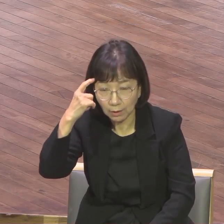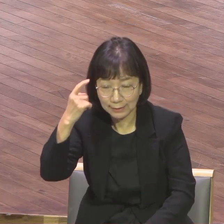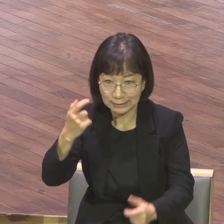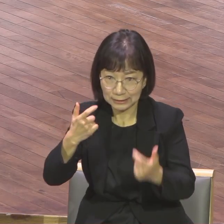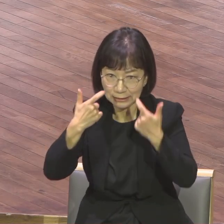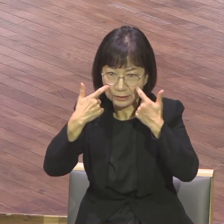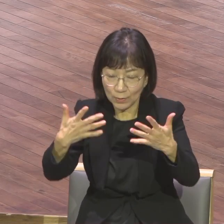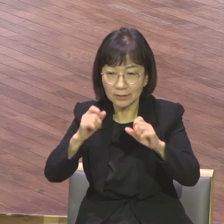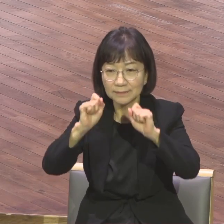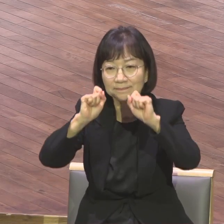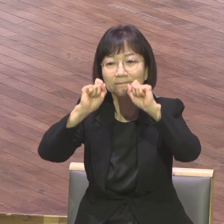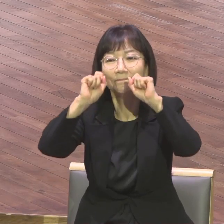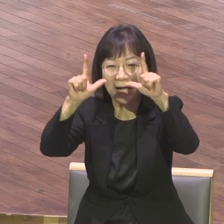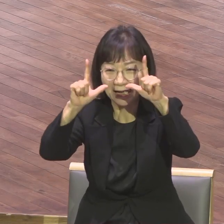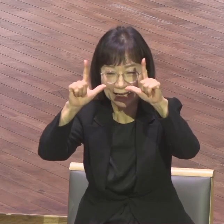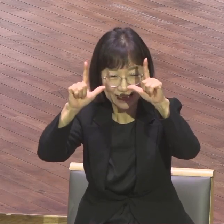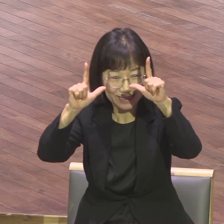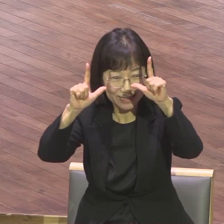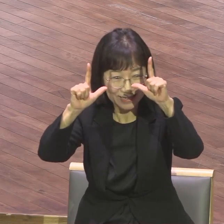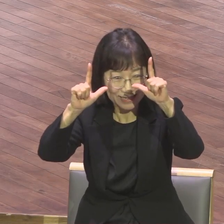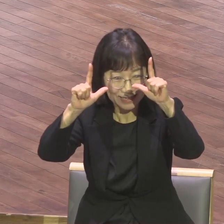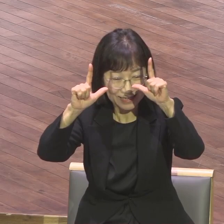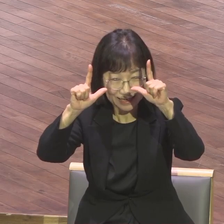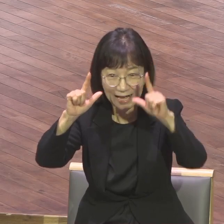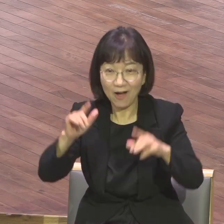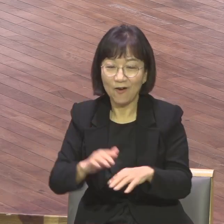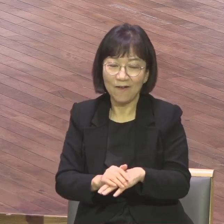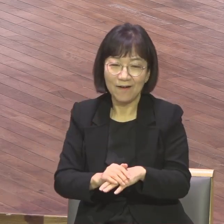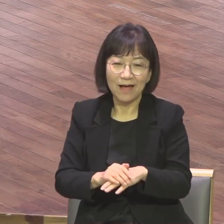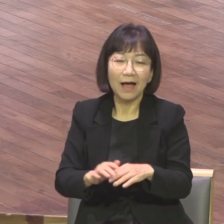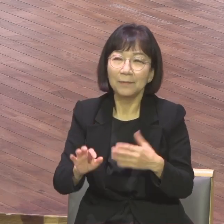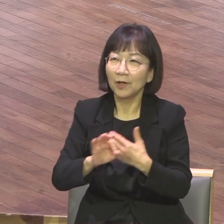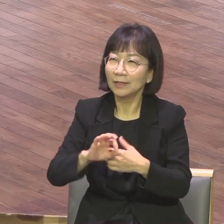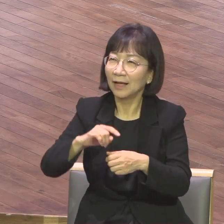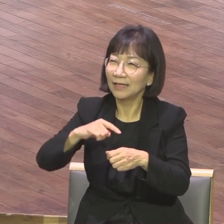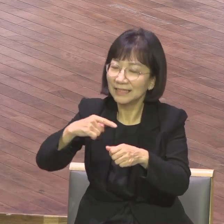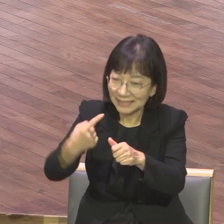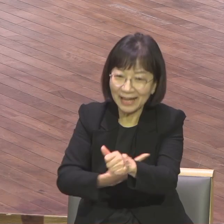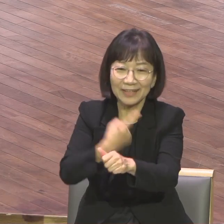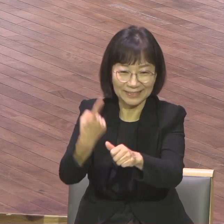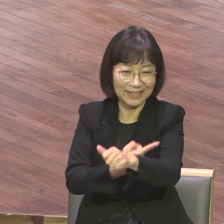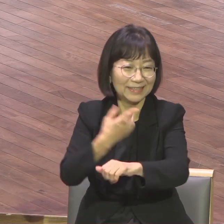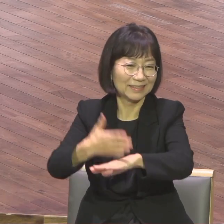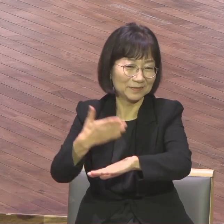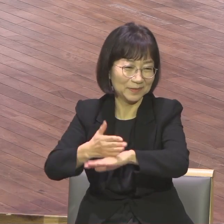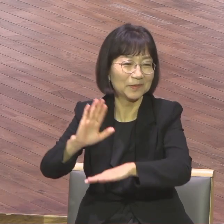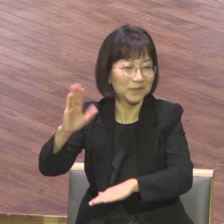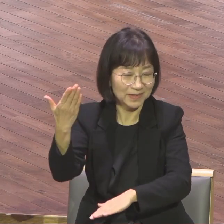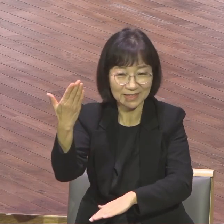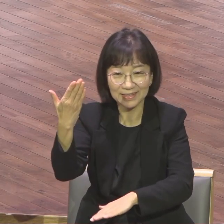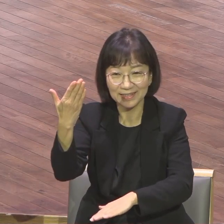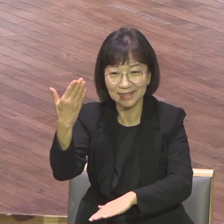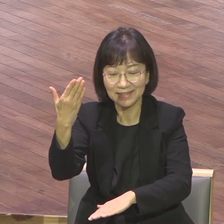이거 알게 되면 본질적 이유를 알면 저절로 감사가 나오게 되겠어요. 저절로.